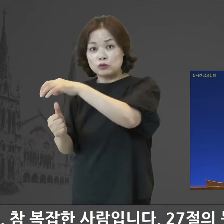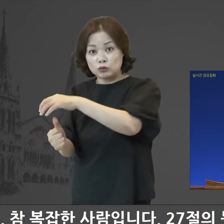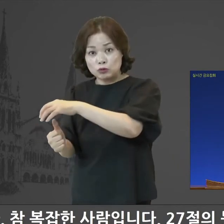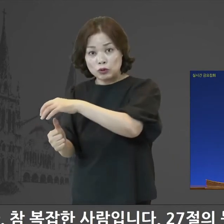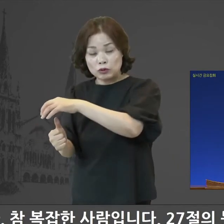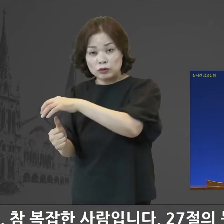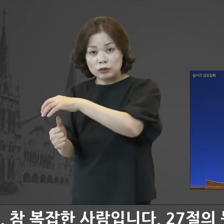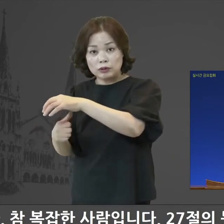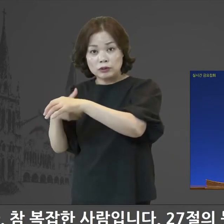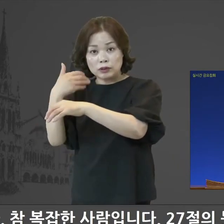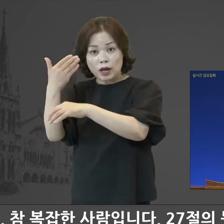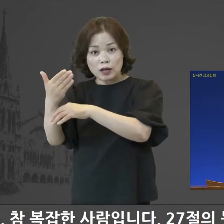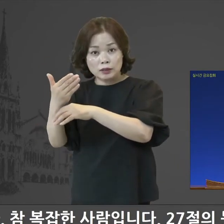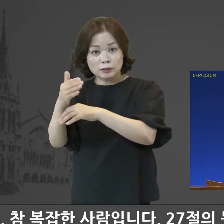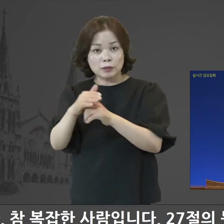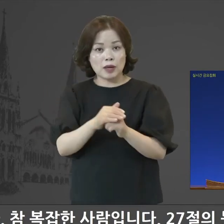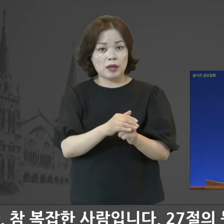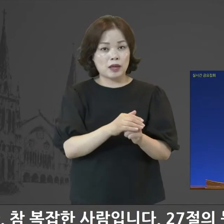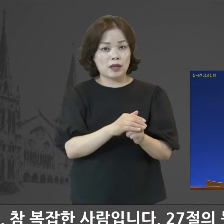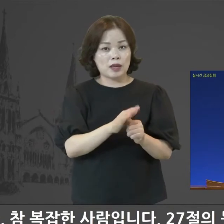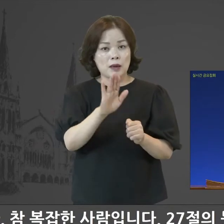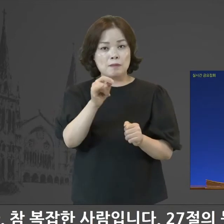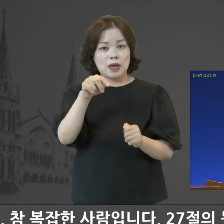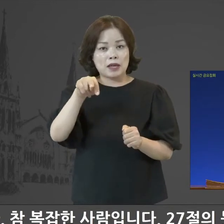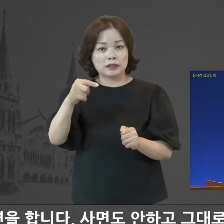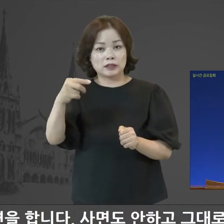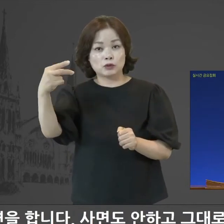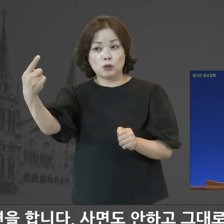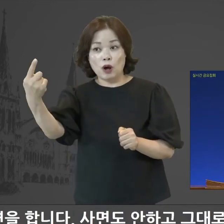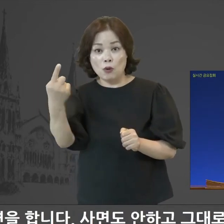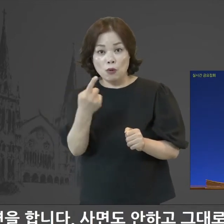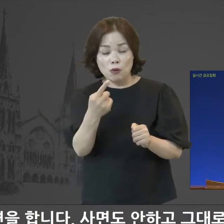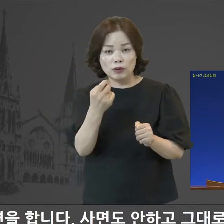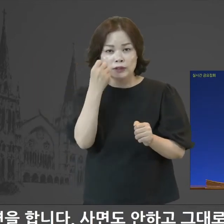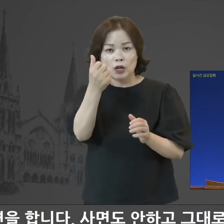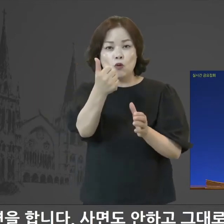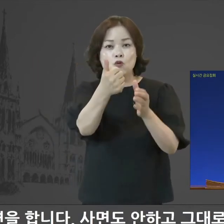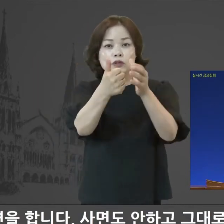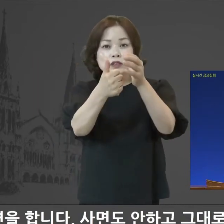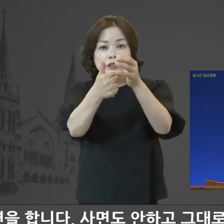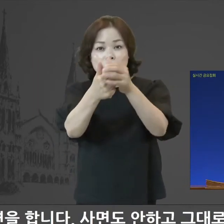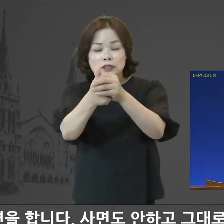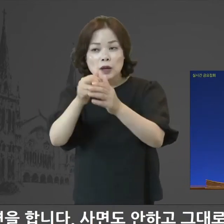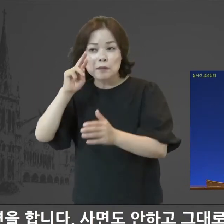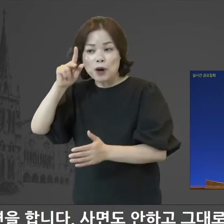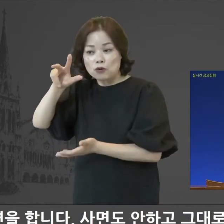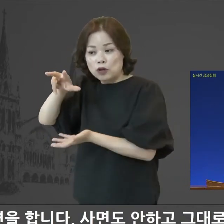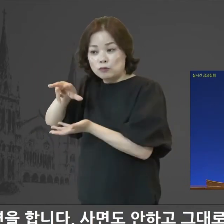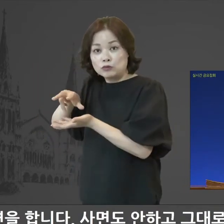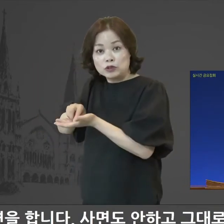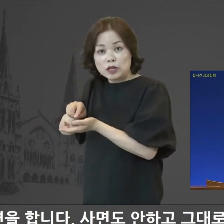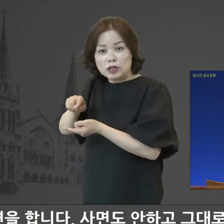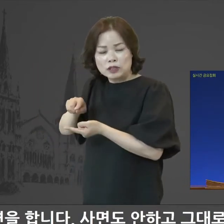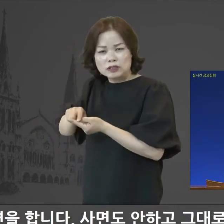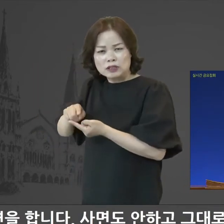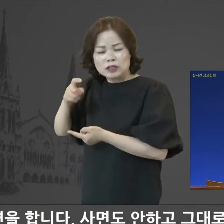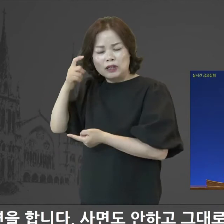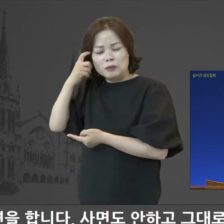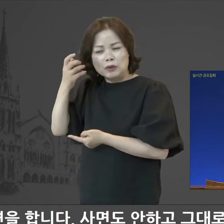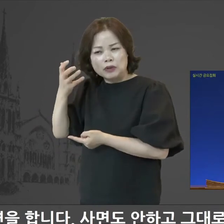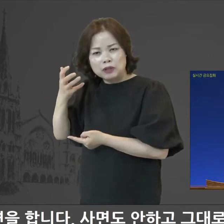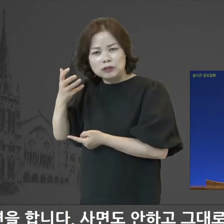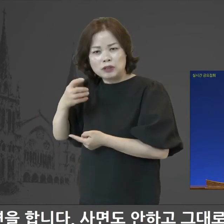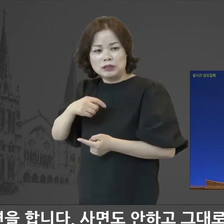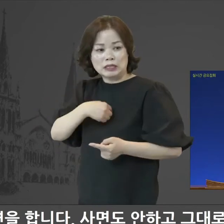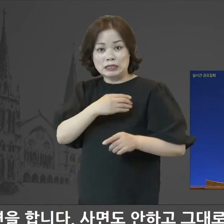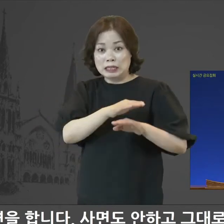두어서 다음에 베스도가 올 때 베스도에게 바울 문제의 이 하나의 골칫거리를 자신이